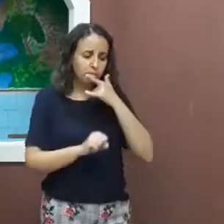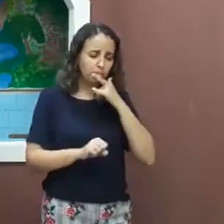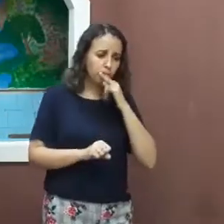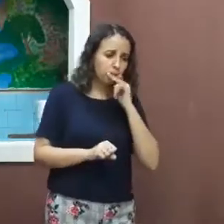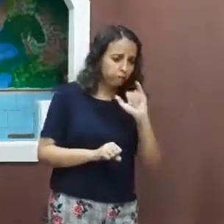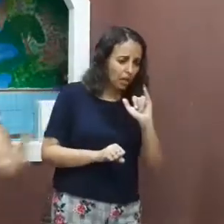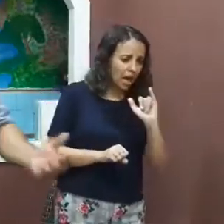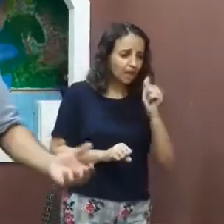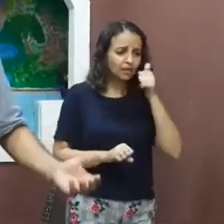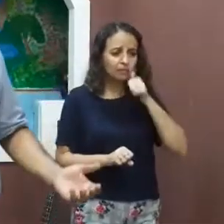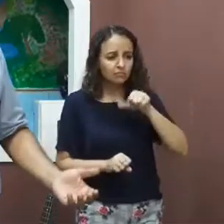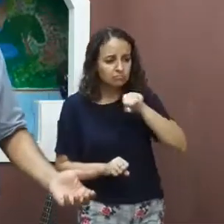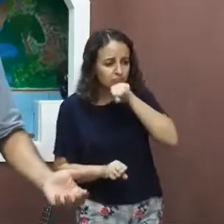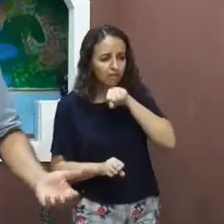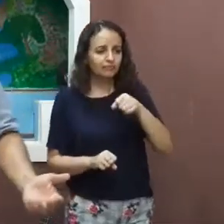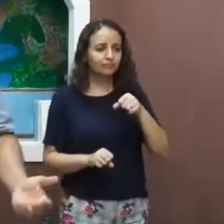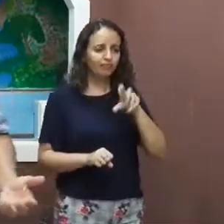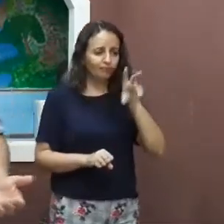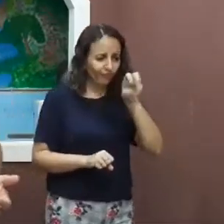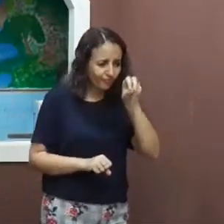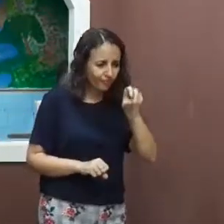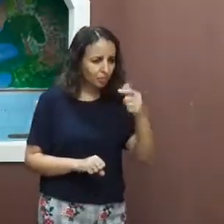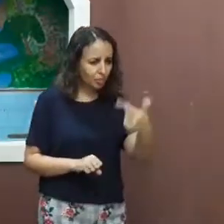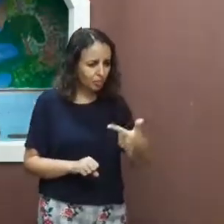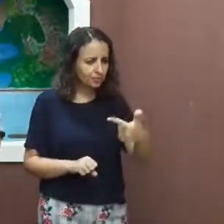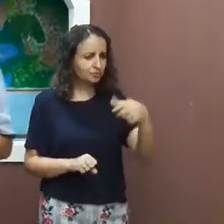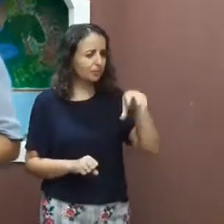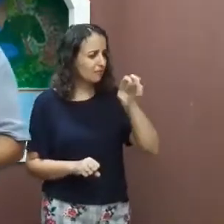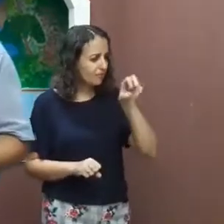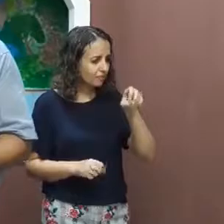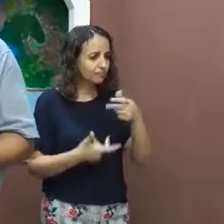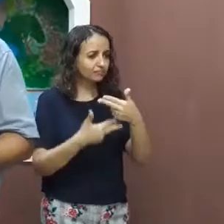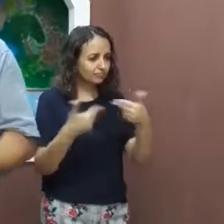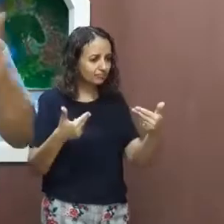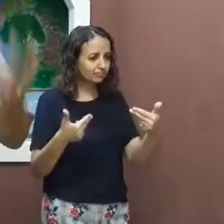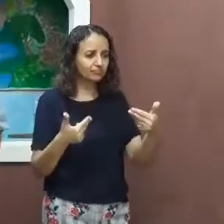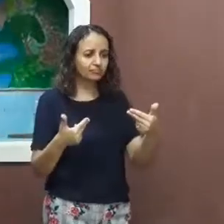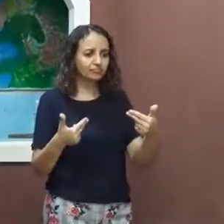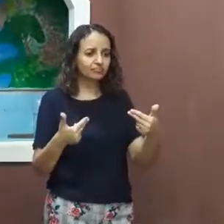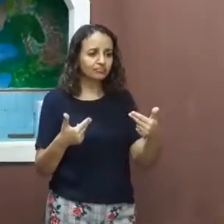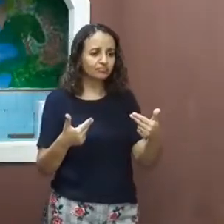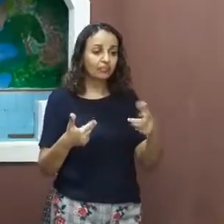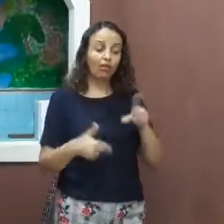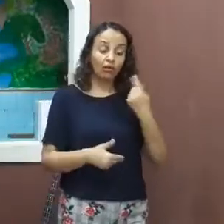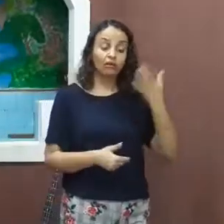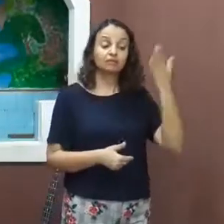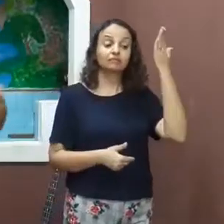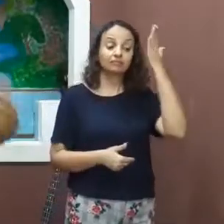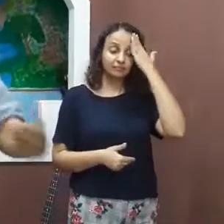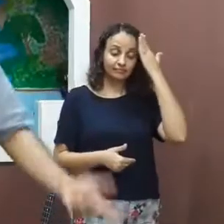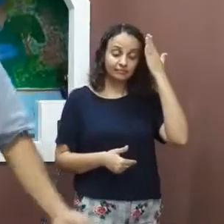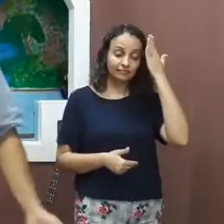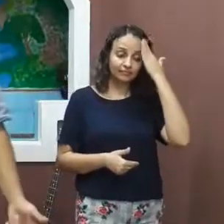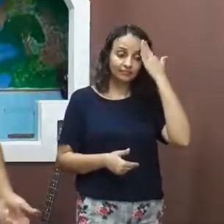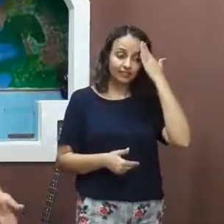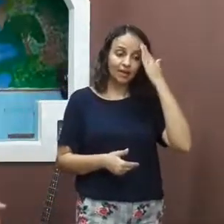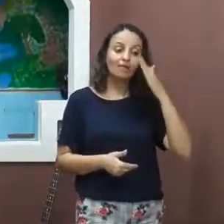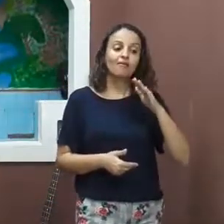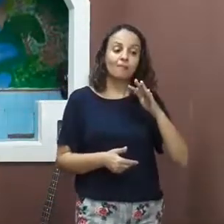mãe, avô, bisavô, quantos de nós? E sabemos que ainda